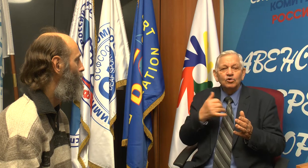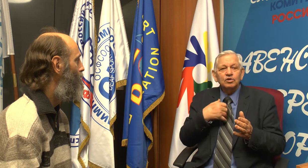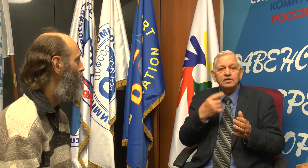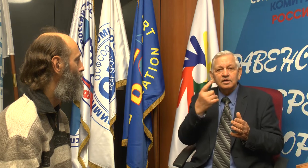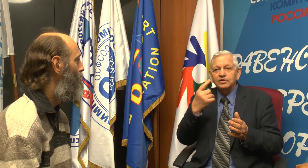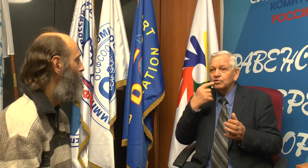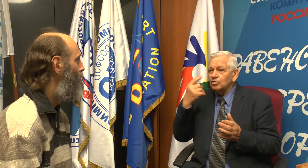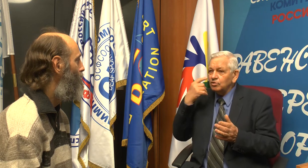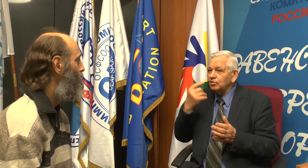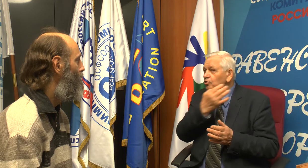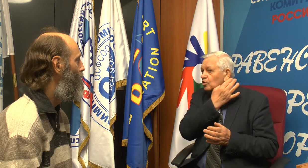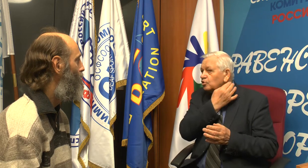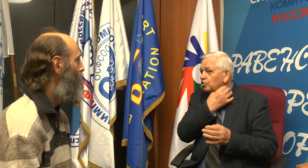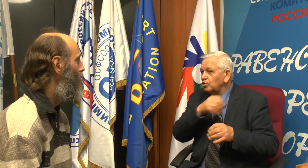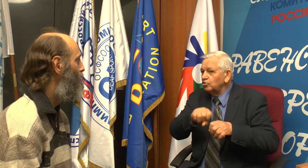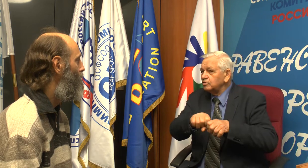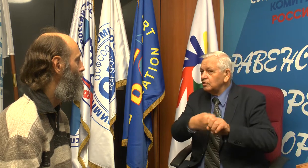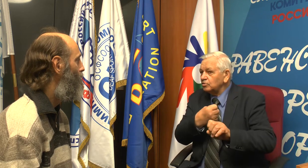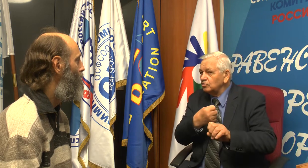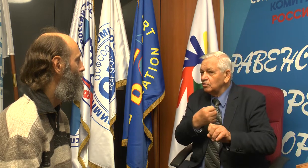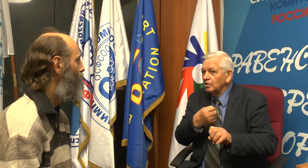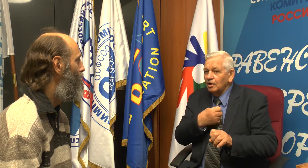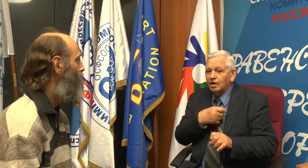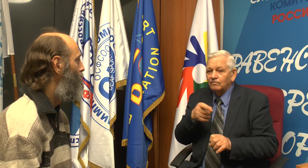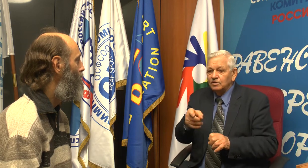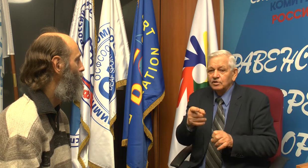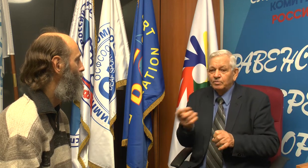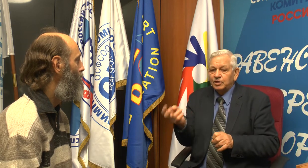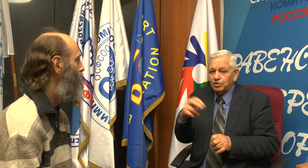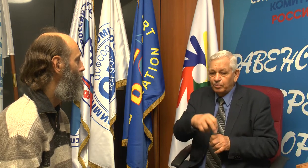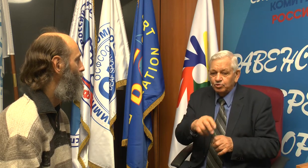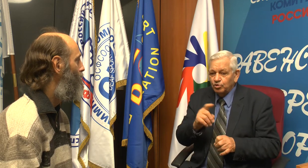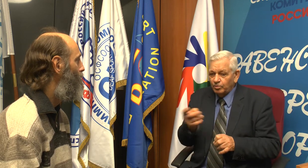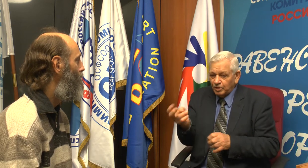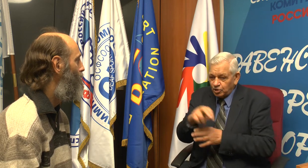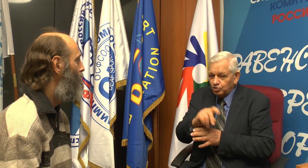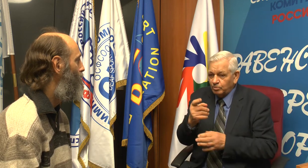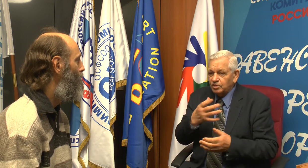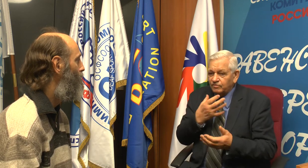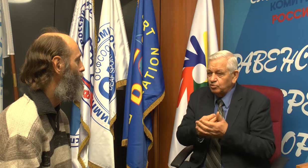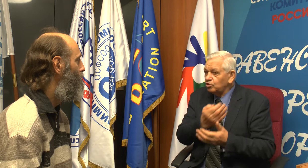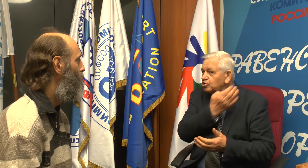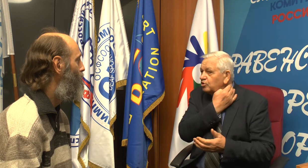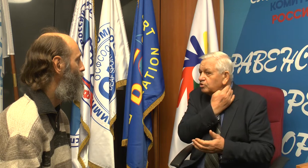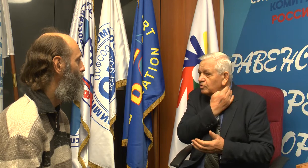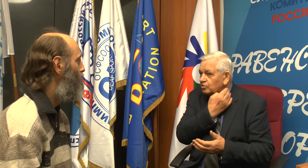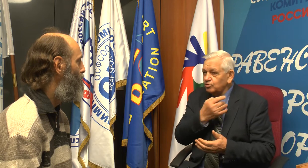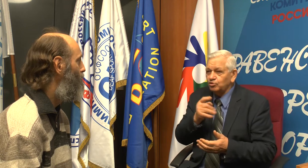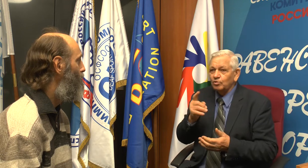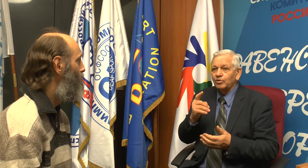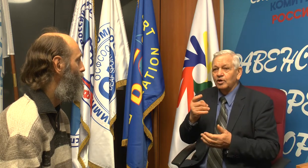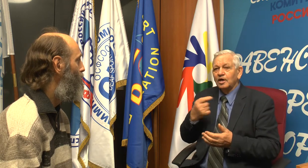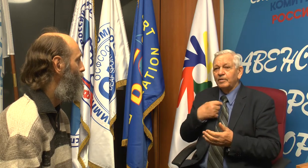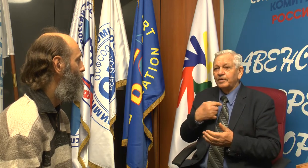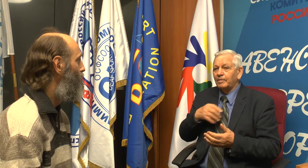нас один глухой, шею свернул, а вы пришли, чтобы свою шею свернуть, и чтобы меня